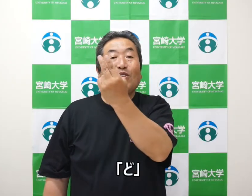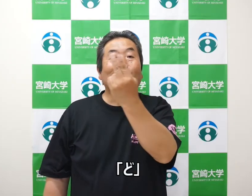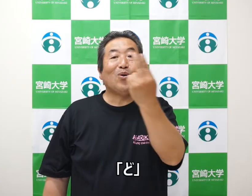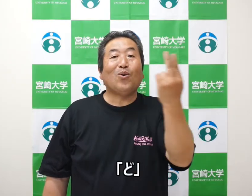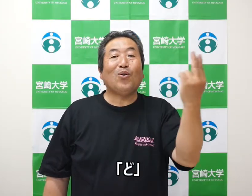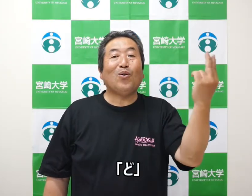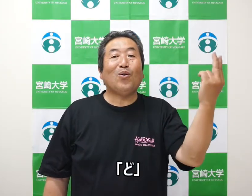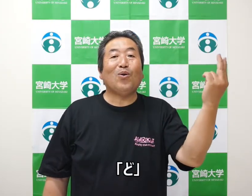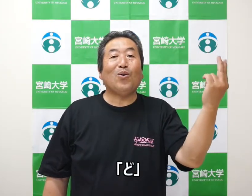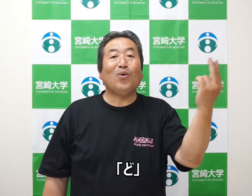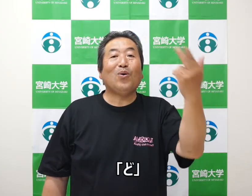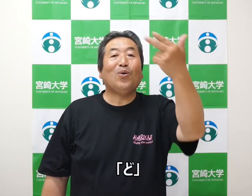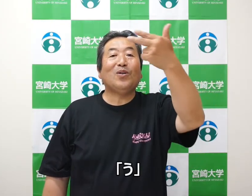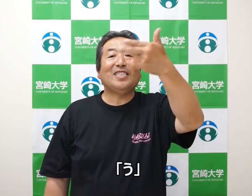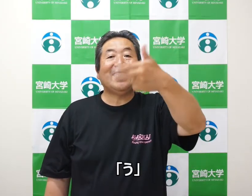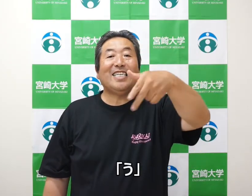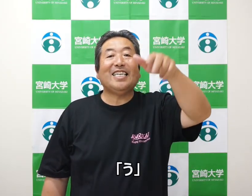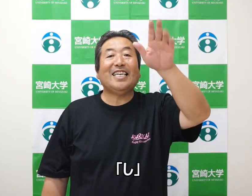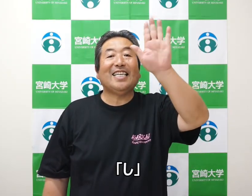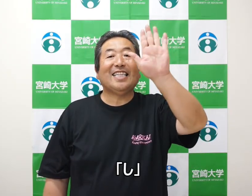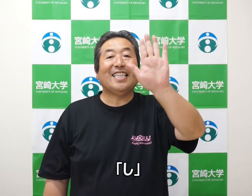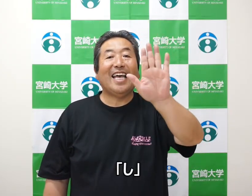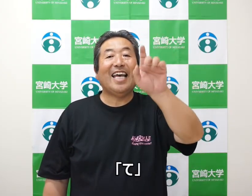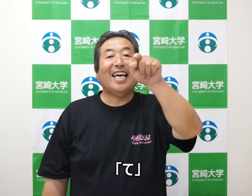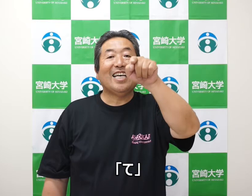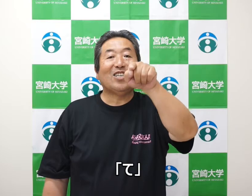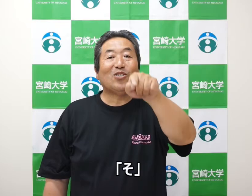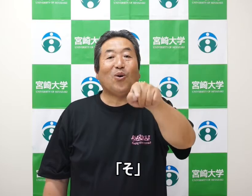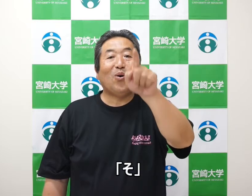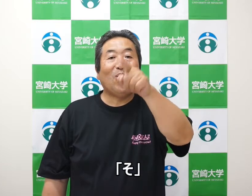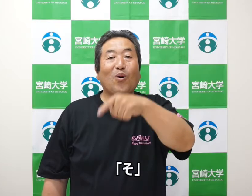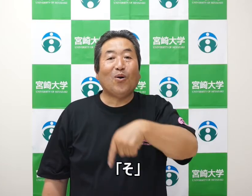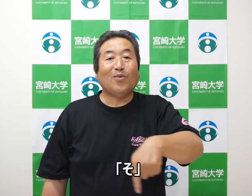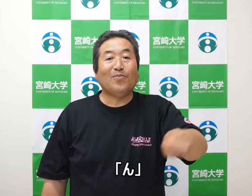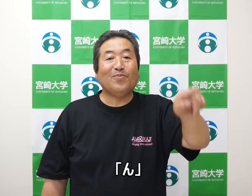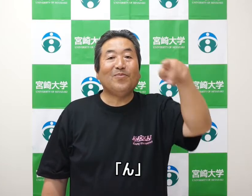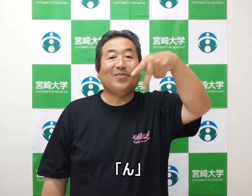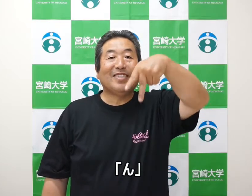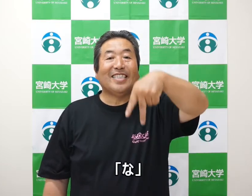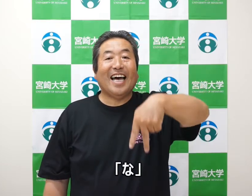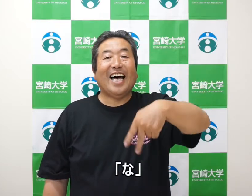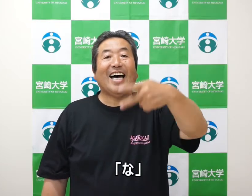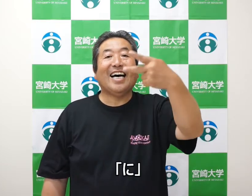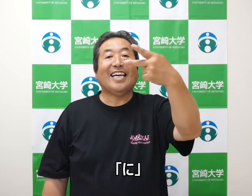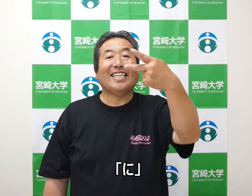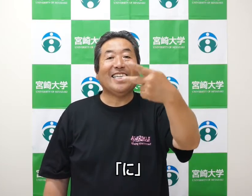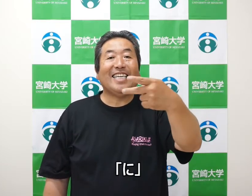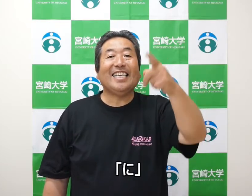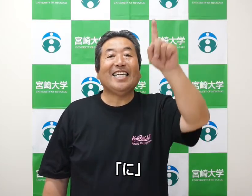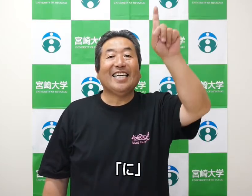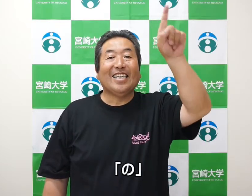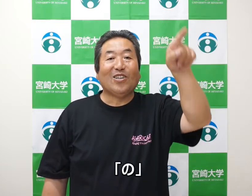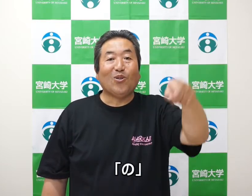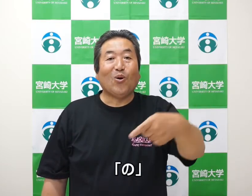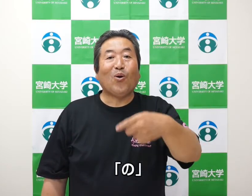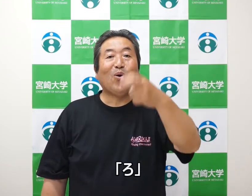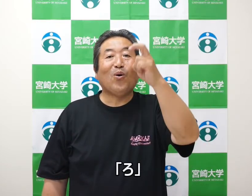どうしてそんなに